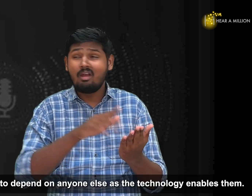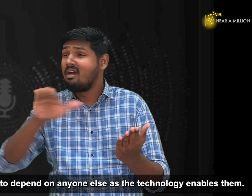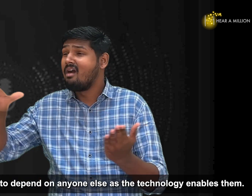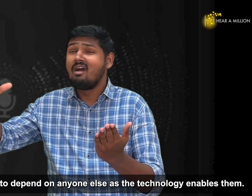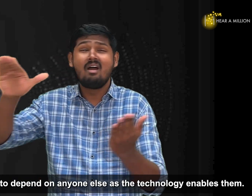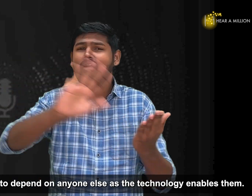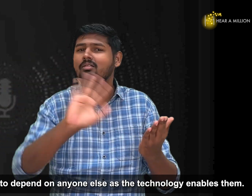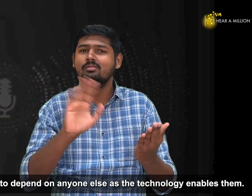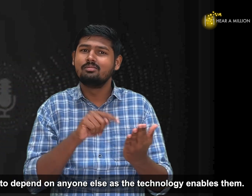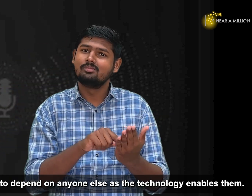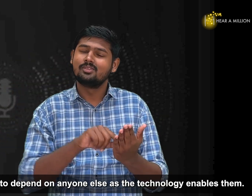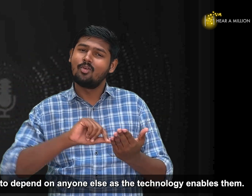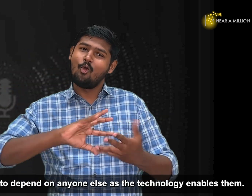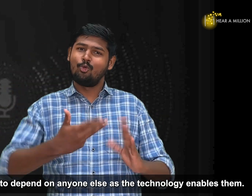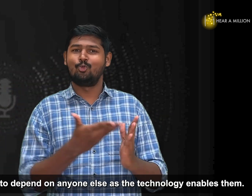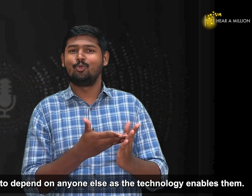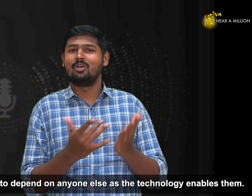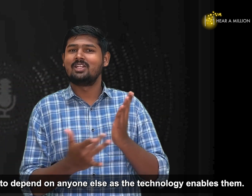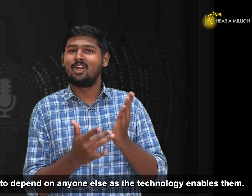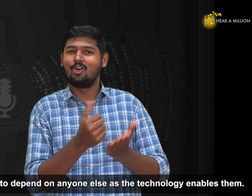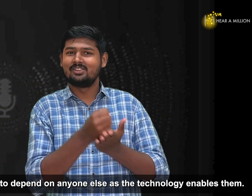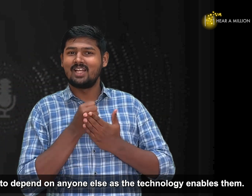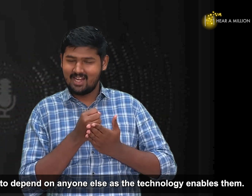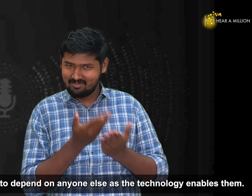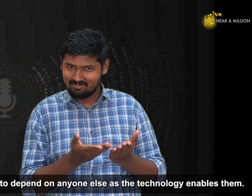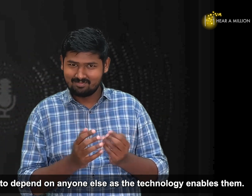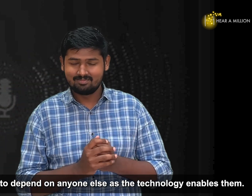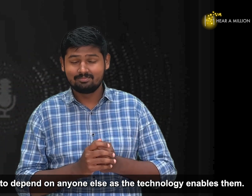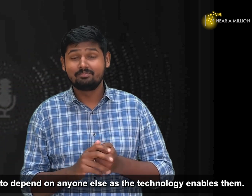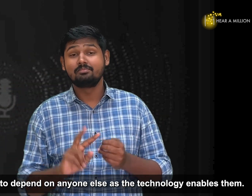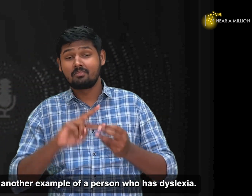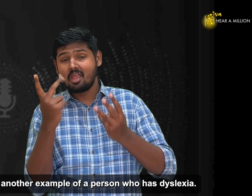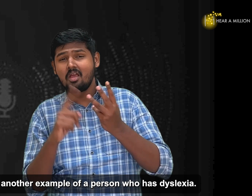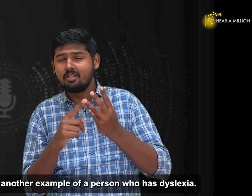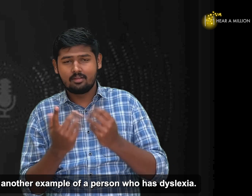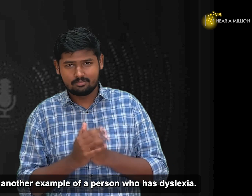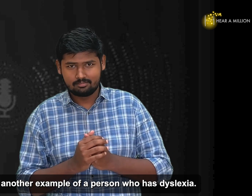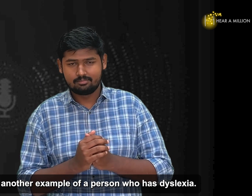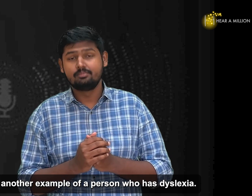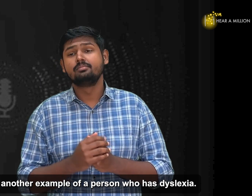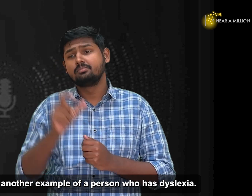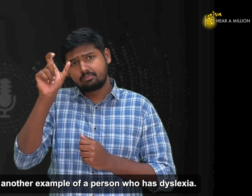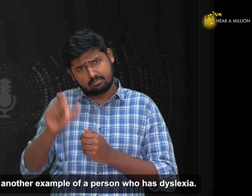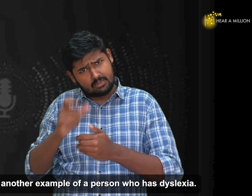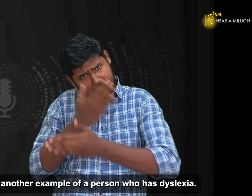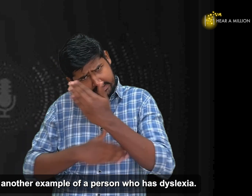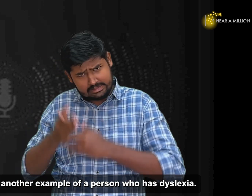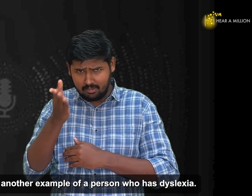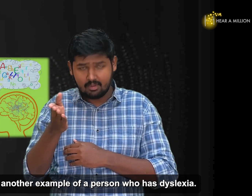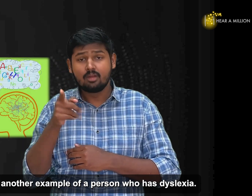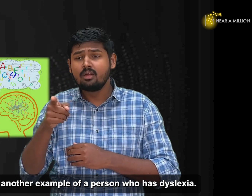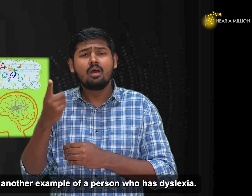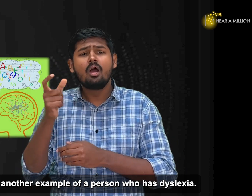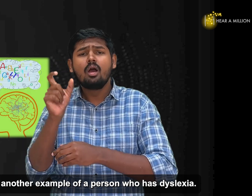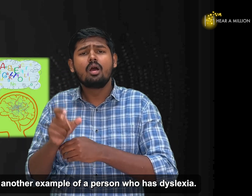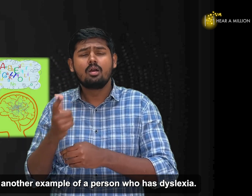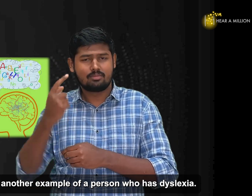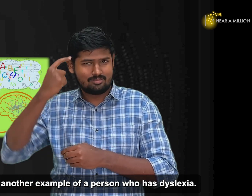किसी और पर निर्भर नहीं रहना पड़ता क्योंकि टेक्नोलॉजी उन्हें सक्षम बनाती है। डिसलेक्सिया से एक